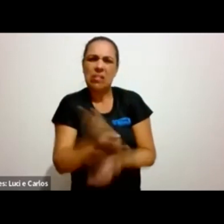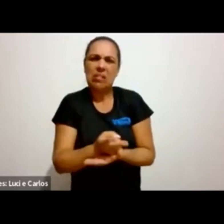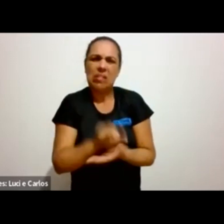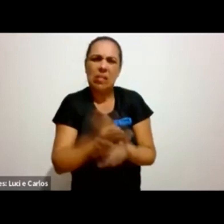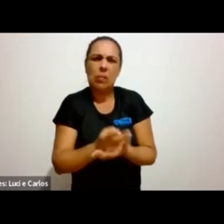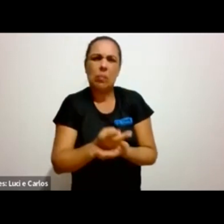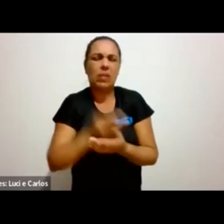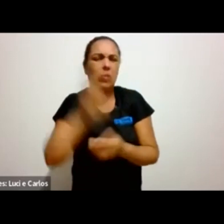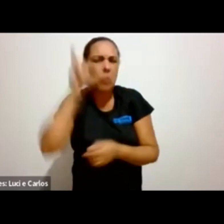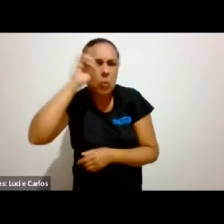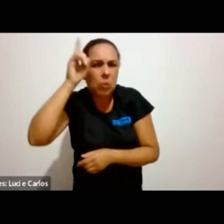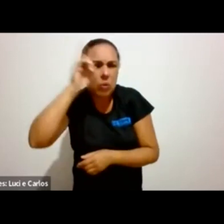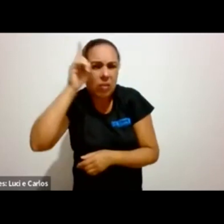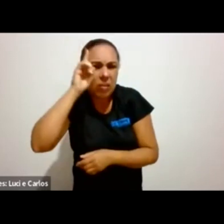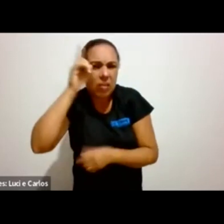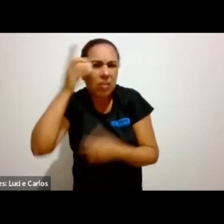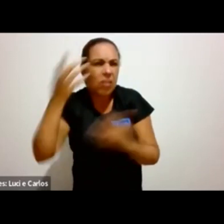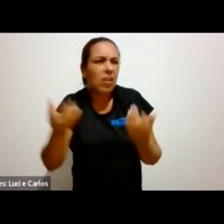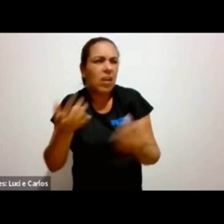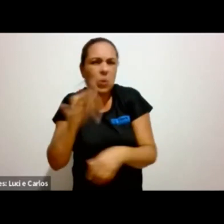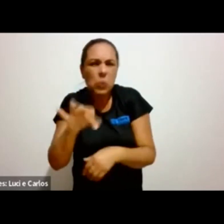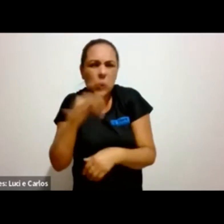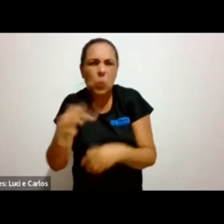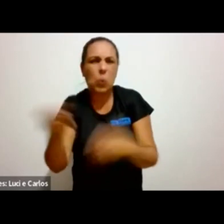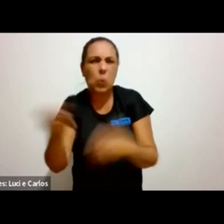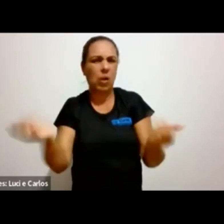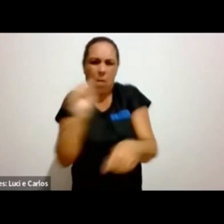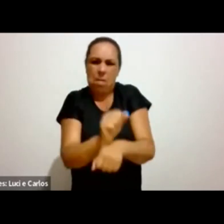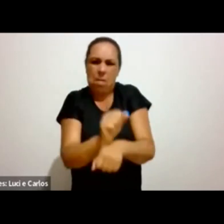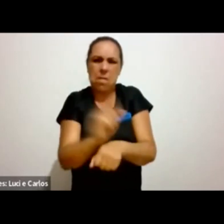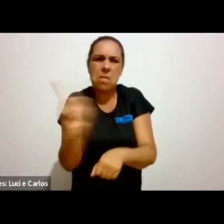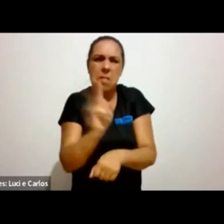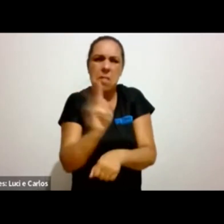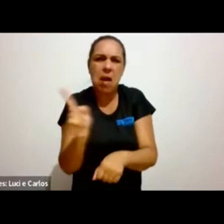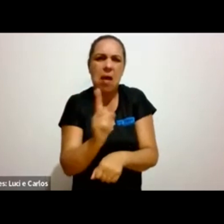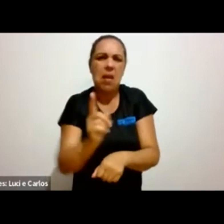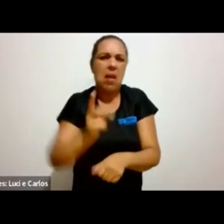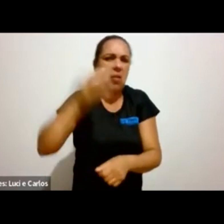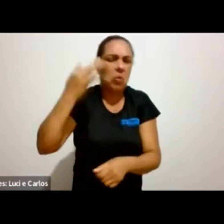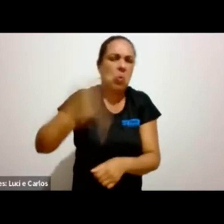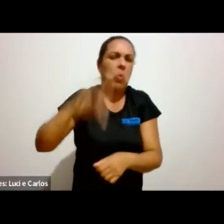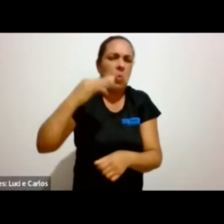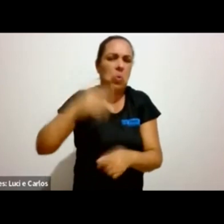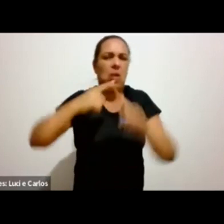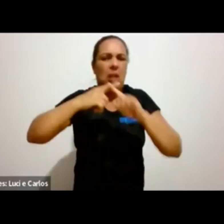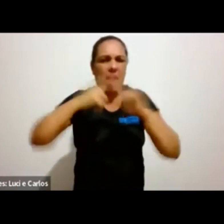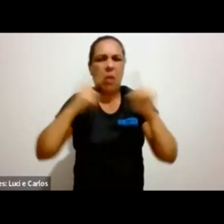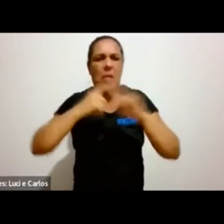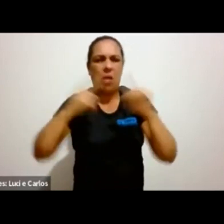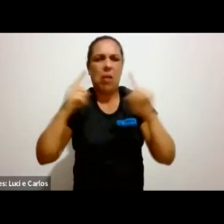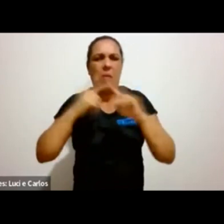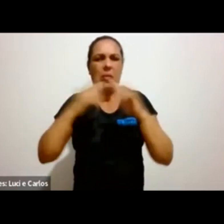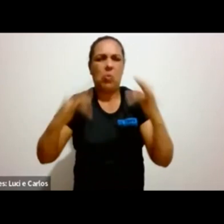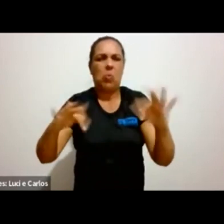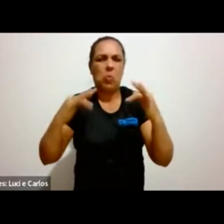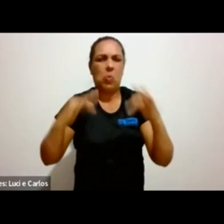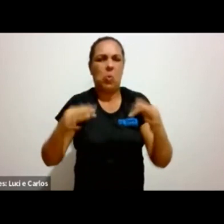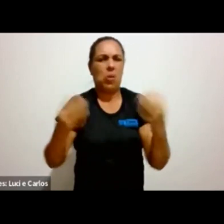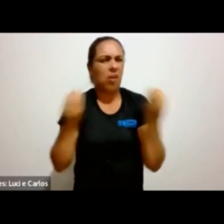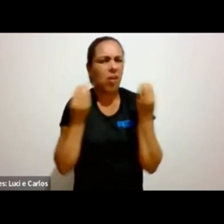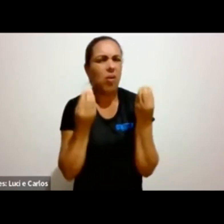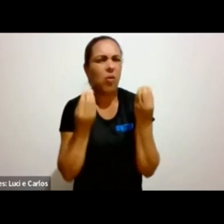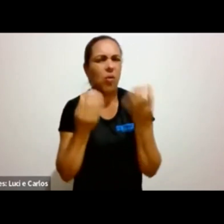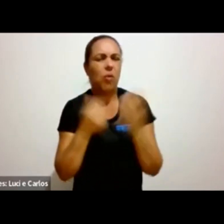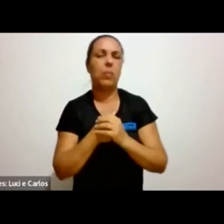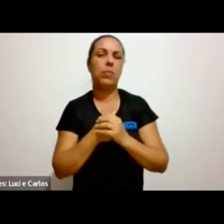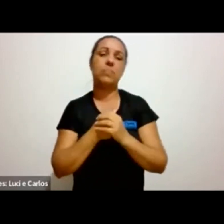Dói isso, não dói? Olha só, além de você viver num estágio que você não está se suportando mais de